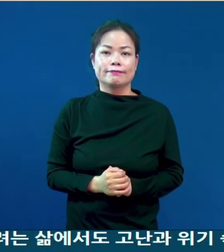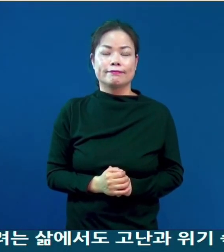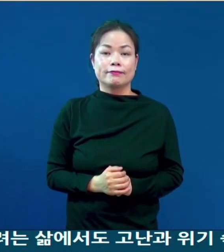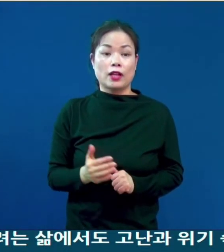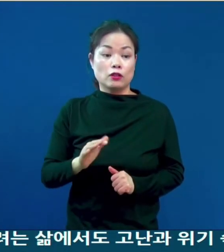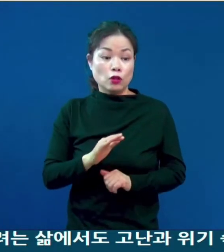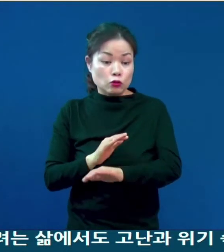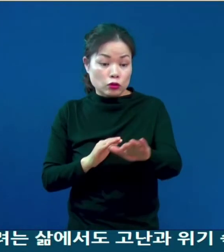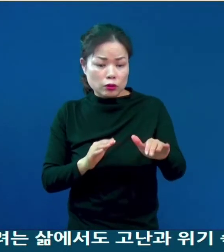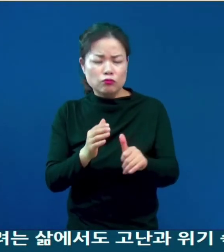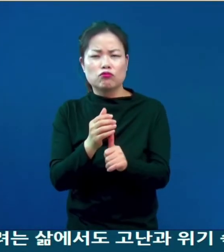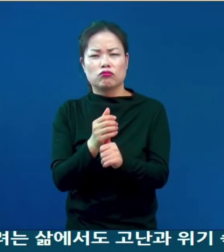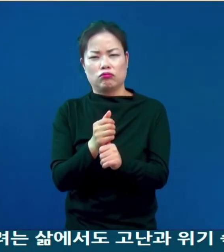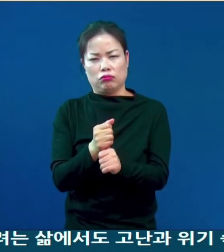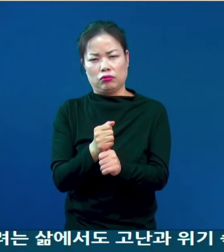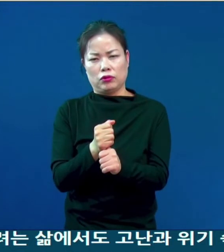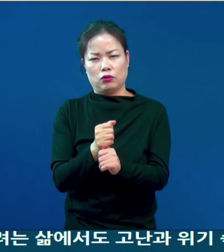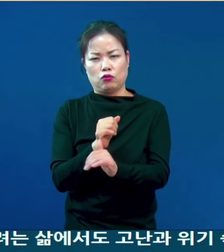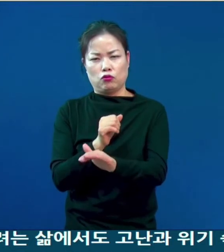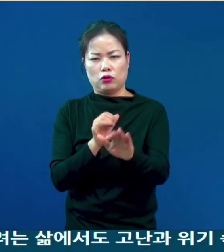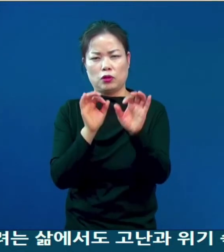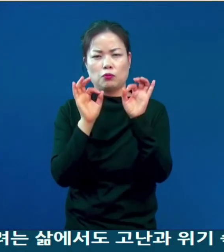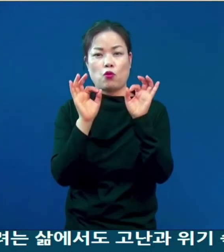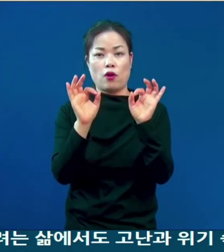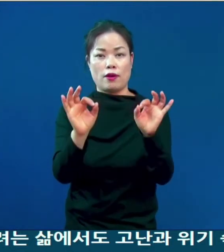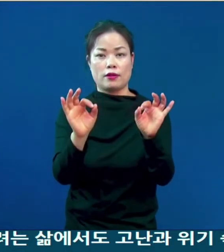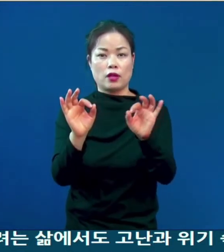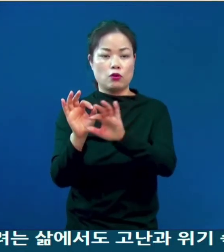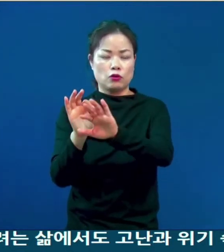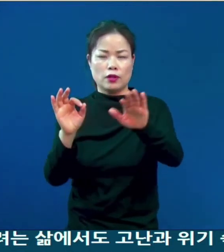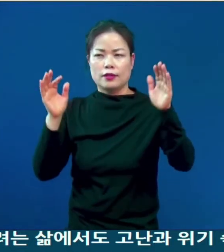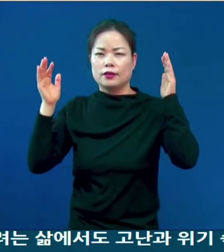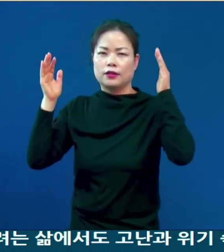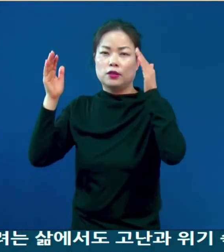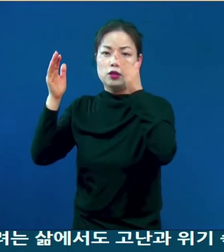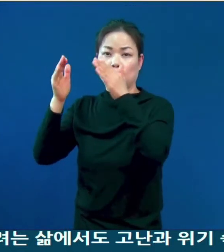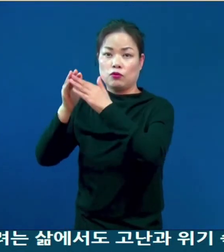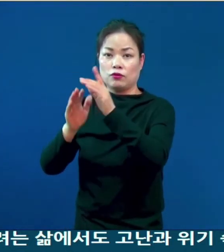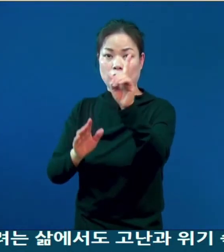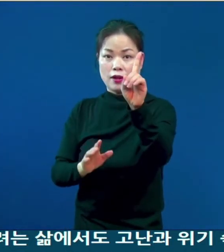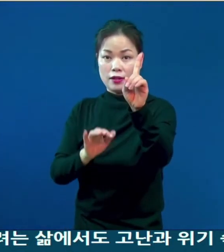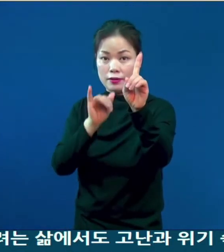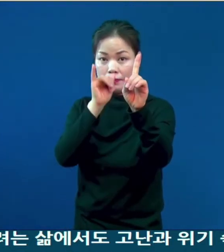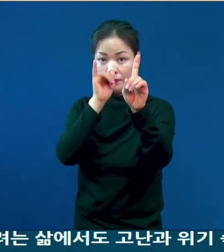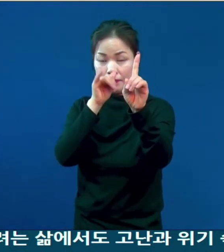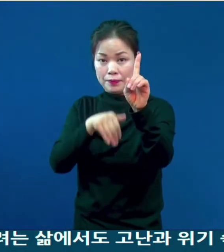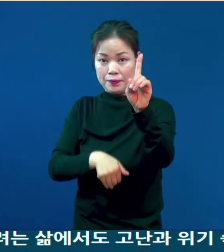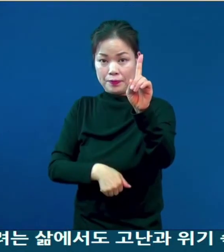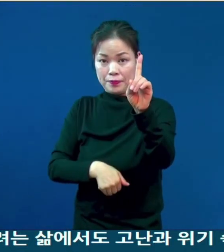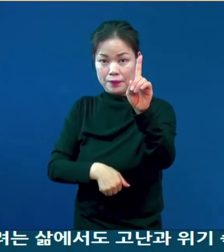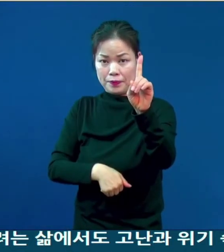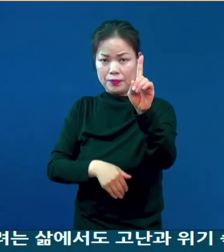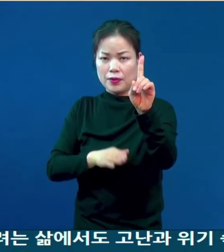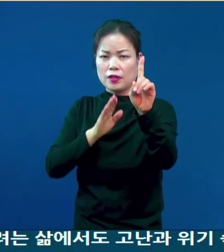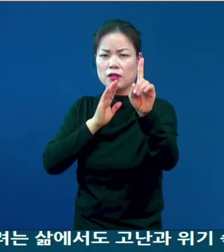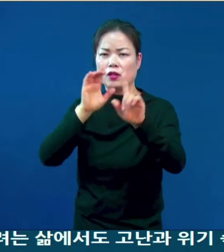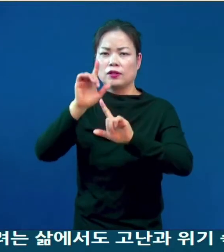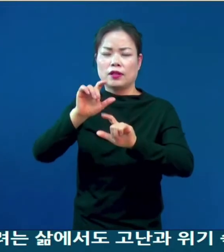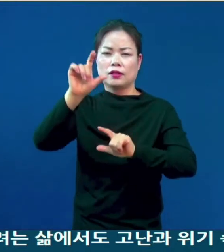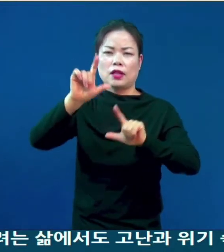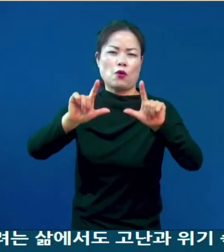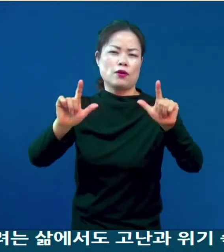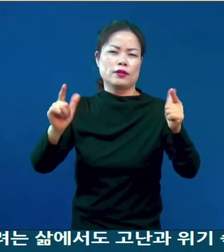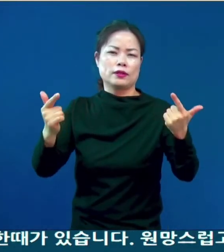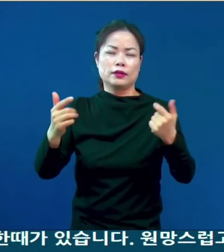그러나 그때 우리가 붙들어야 될, 우리가 보아야 될, 우리가 집중해야 될 한 가지가 있습니다. 현실이 아니라, 상황이